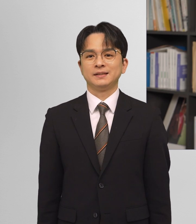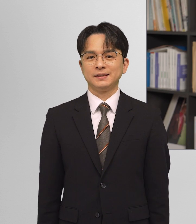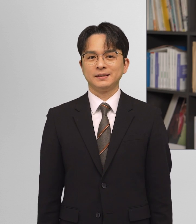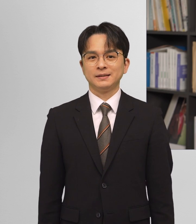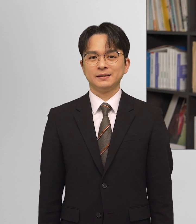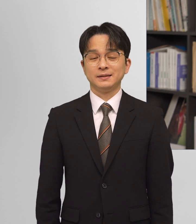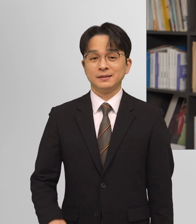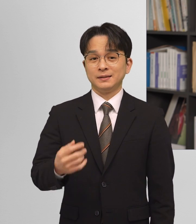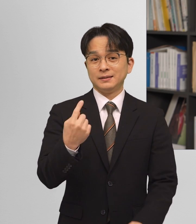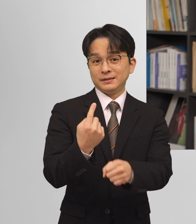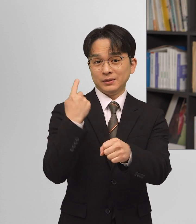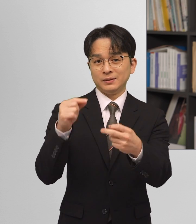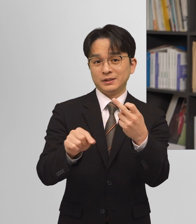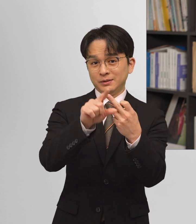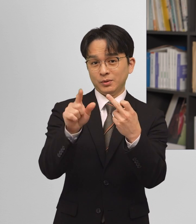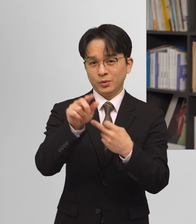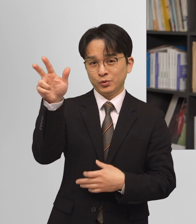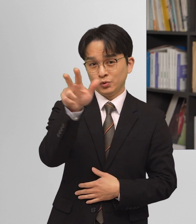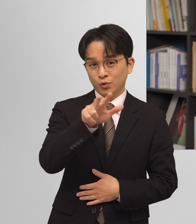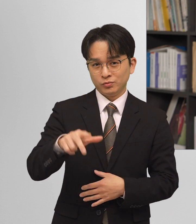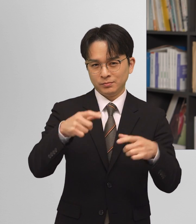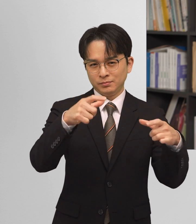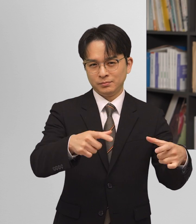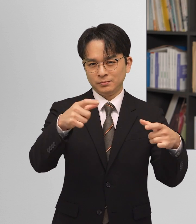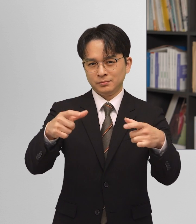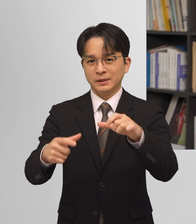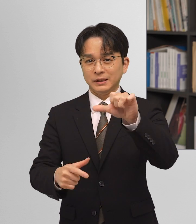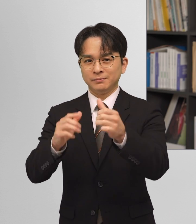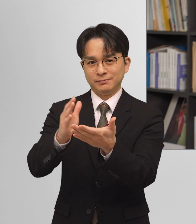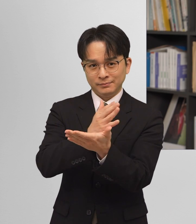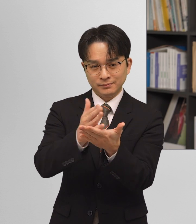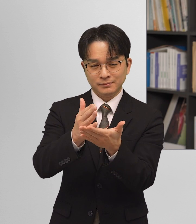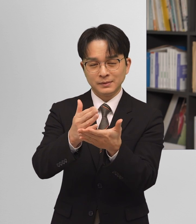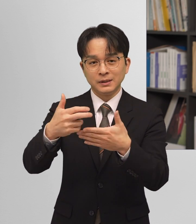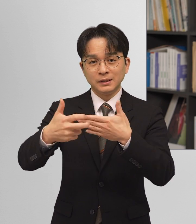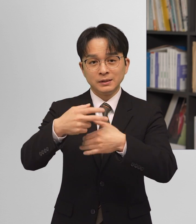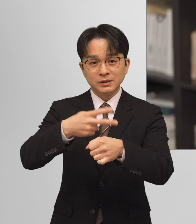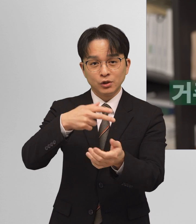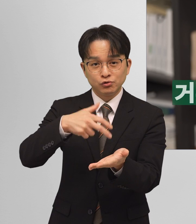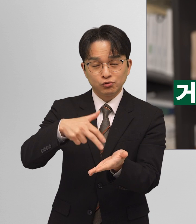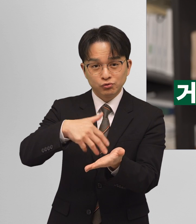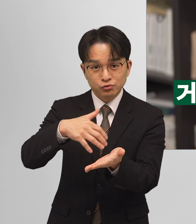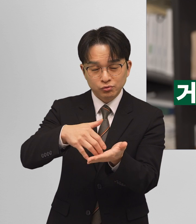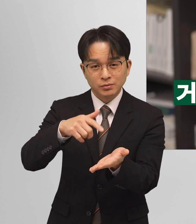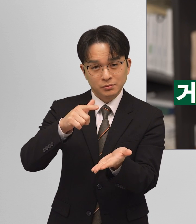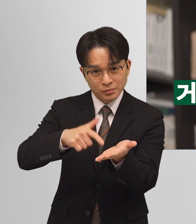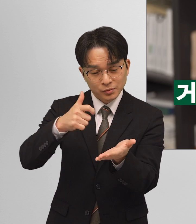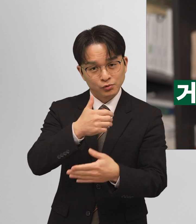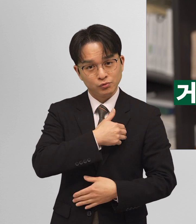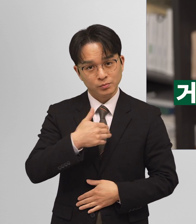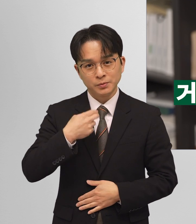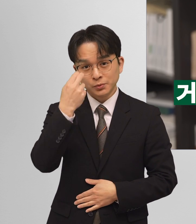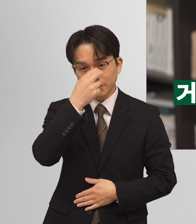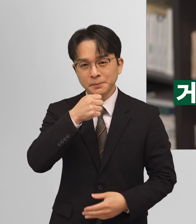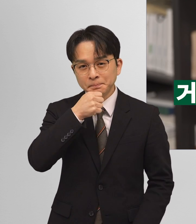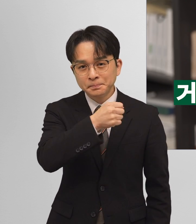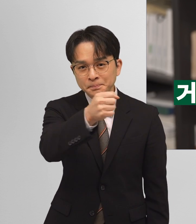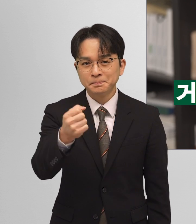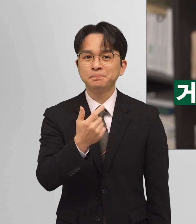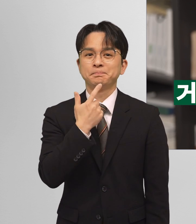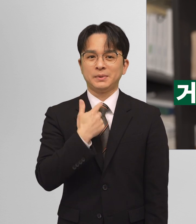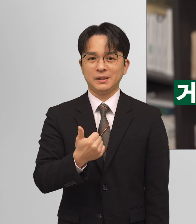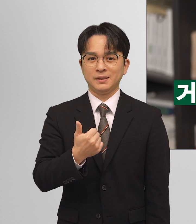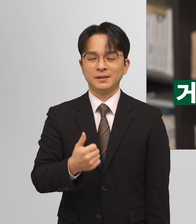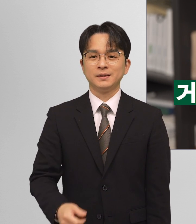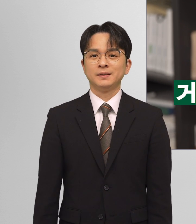지난해 말에 한국소비자연맹에서 의사 부족 문제에 대해서 여론조사를 실시를 했는데요. 사는 지역에 따라서 의사 부족 문제를